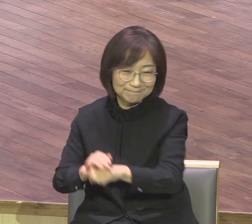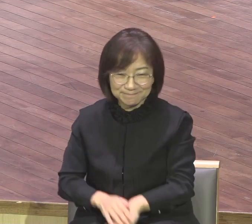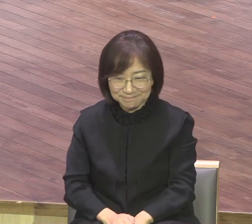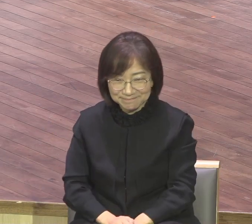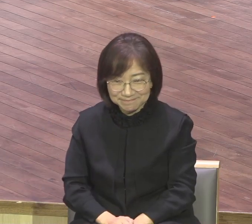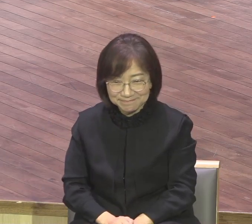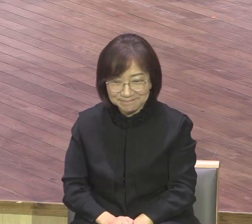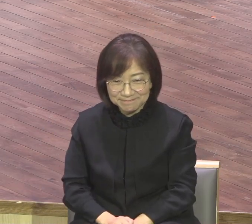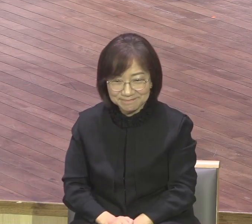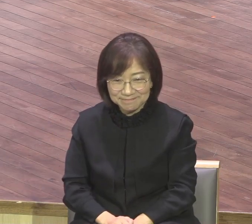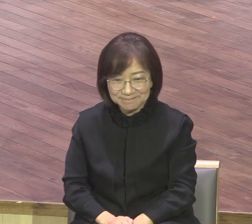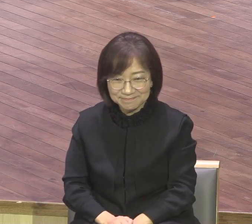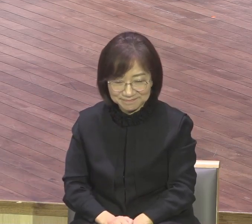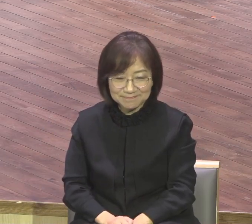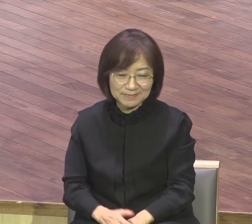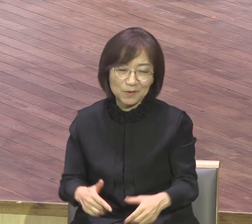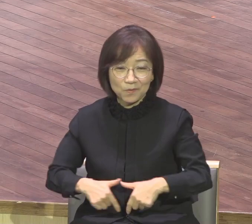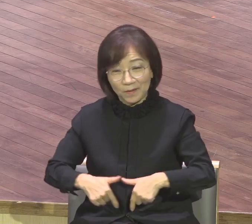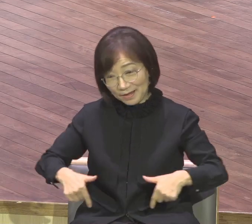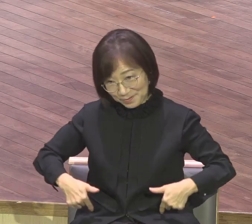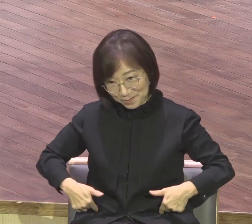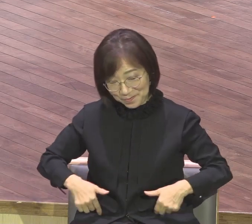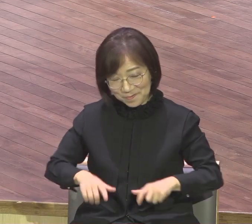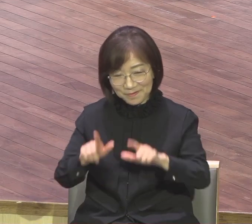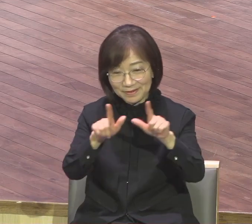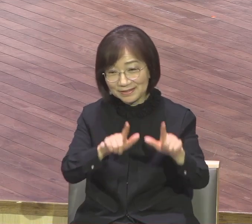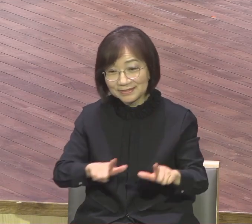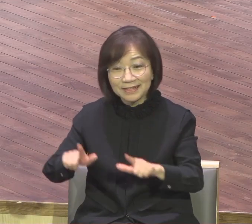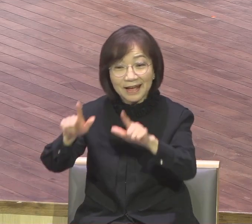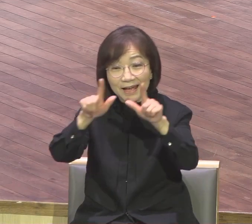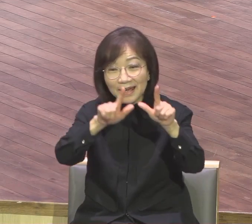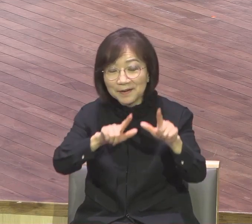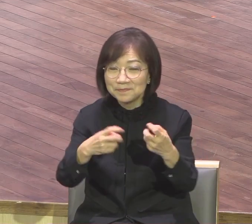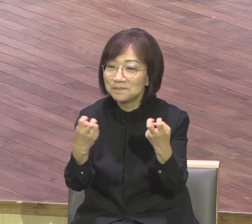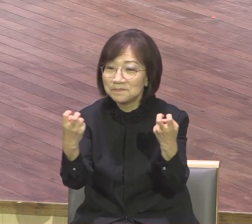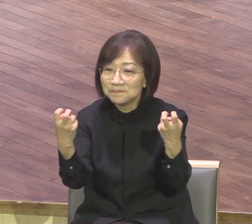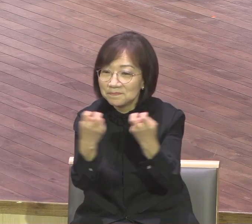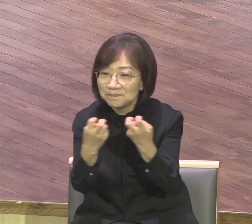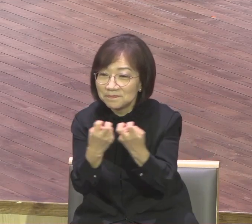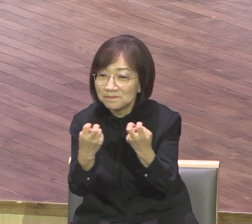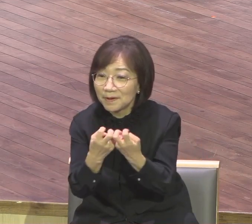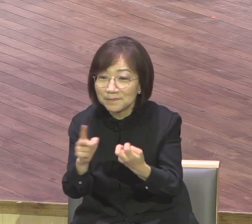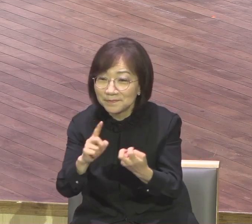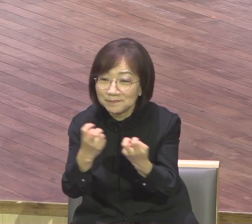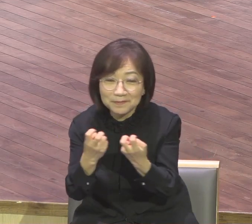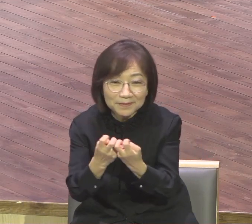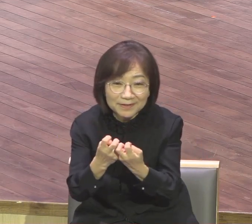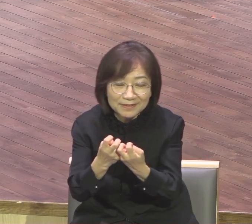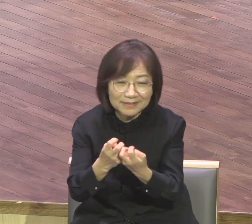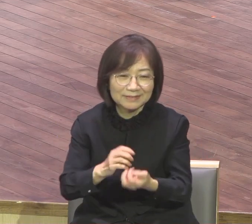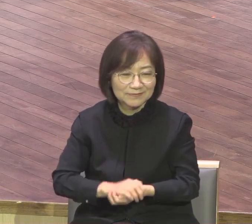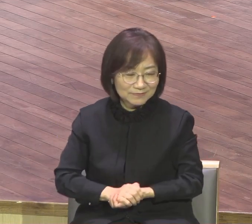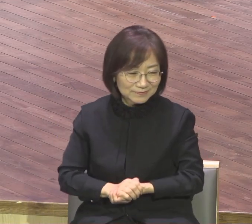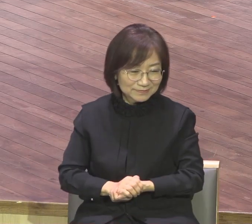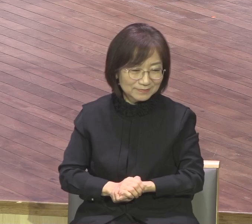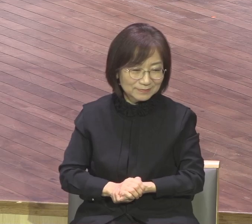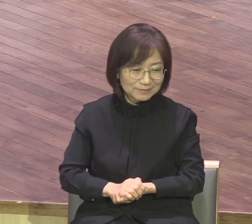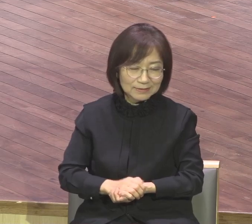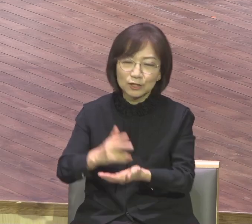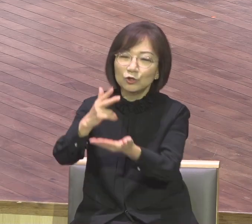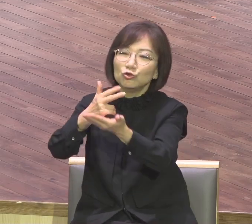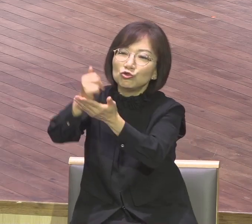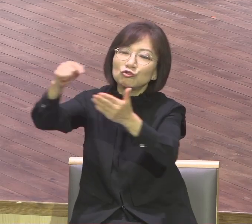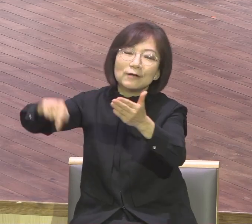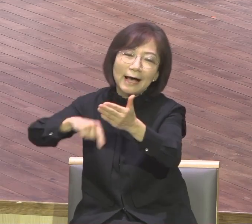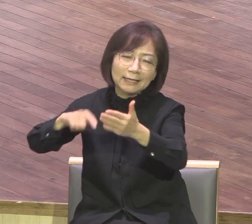자, 관용의 삶을 사는 비결이 뭐예요? ¿Cuál es el secreto de vivir una vida de gentileza? 주 안에서